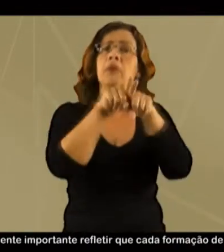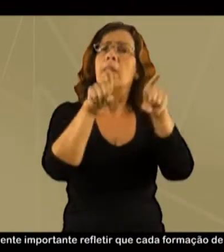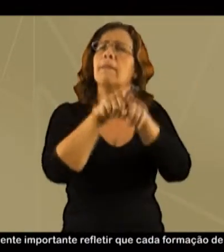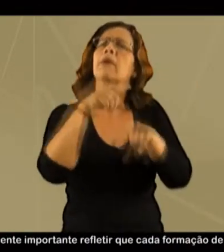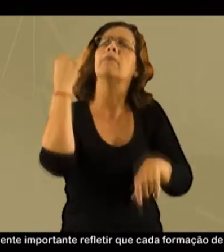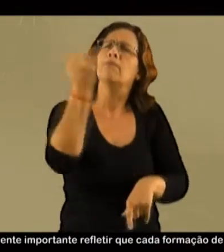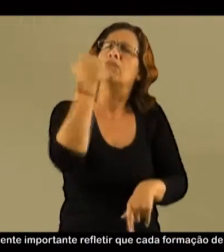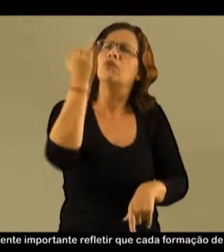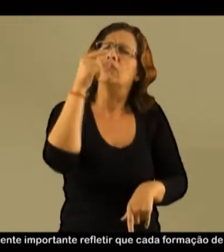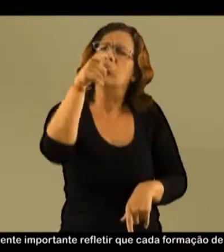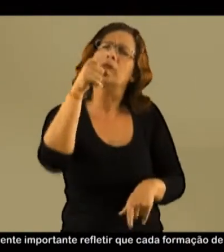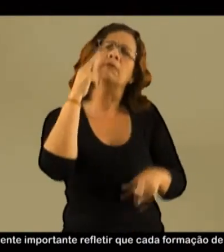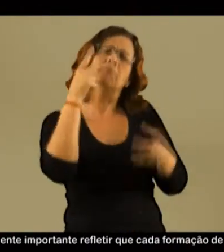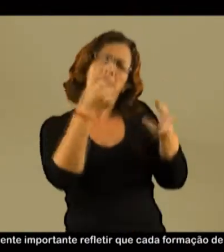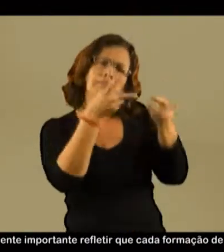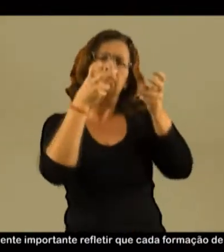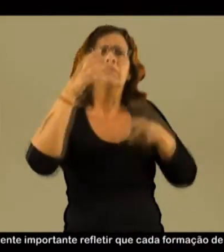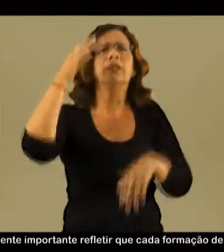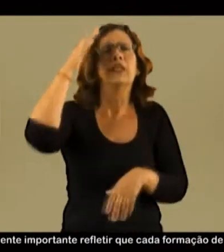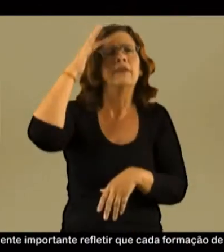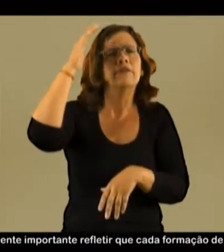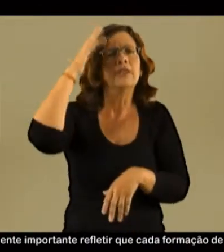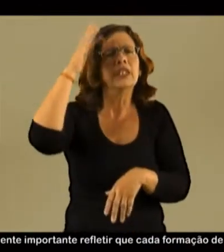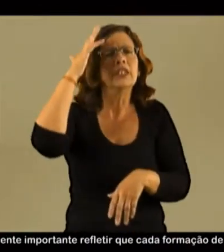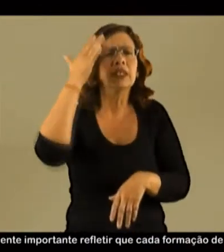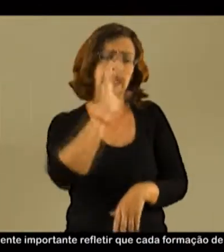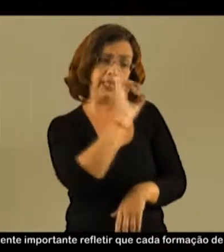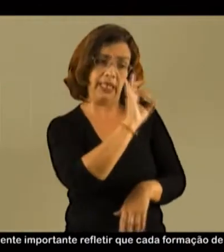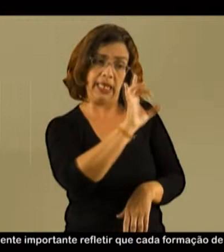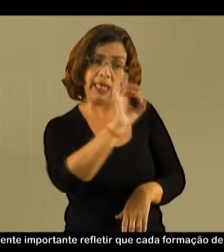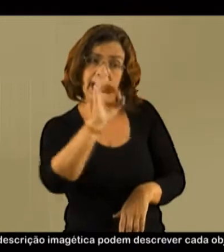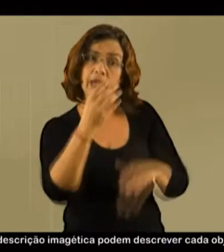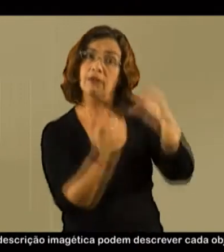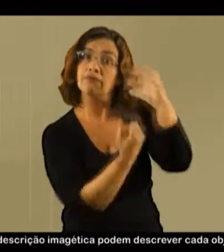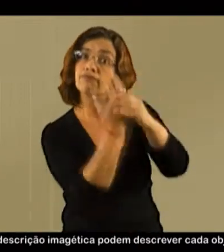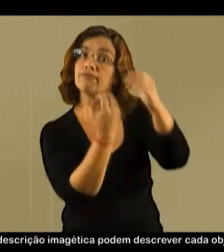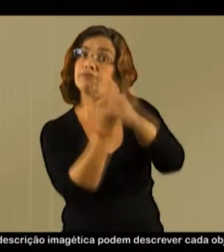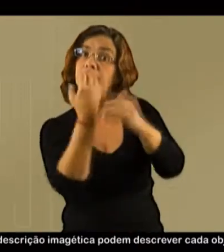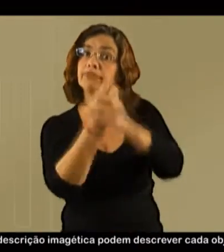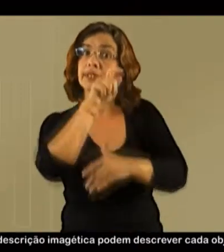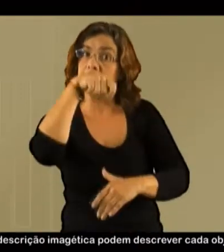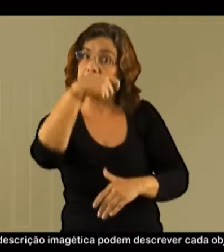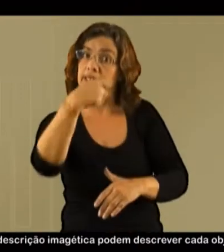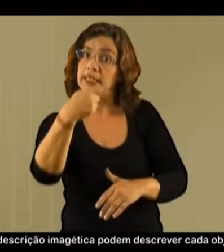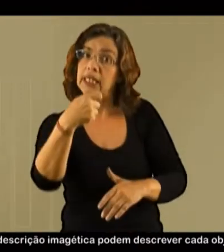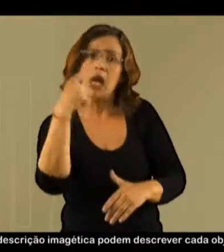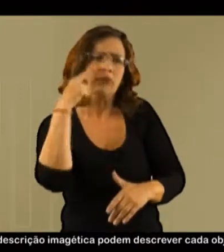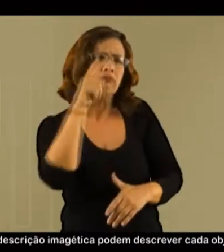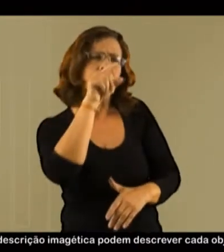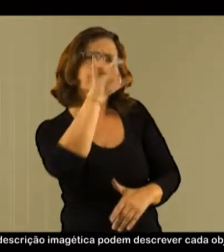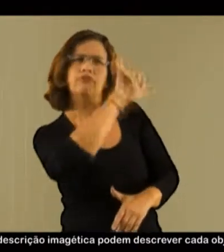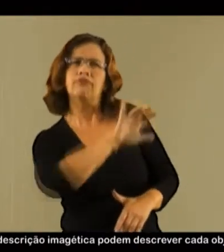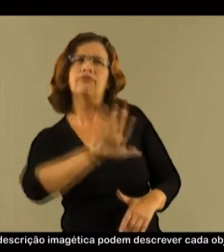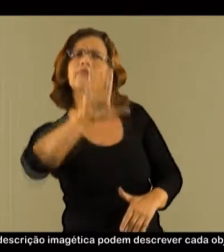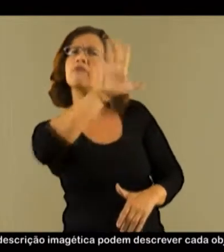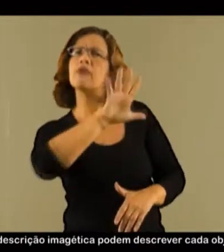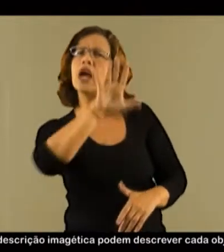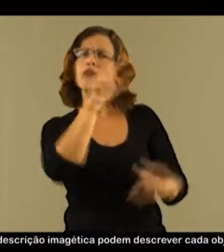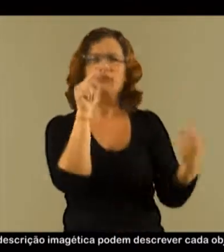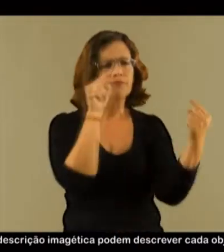Igualmente importante refletir que cada formação de sinais e sua descrição imagética podem